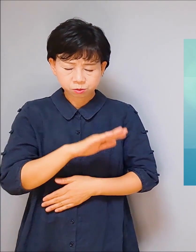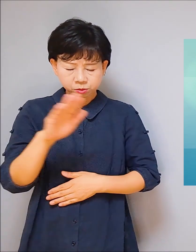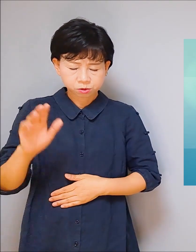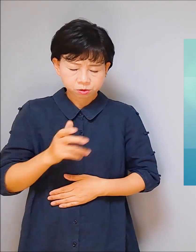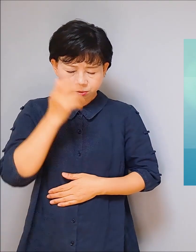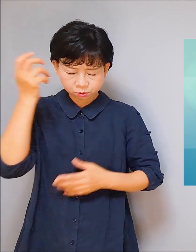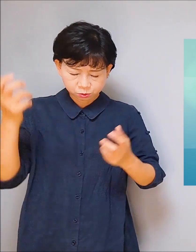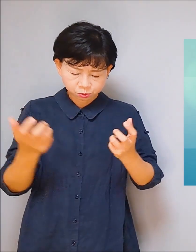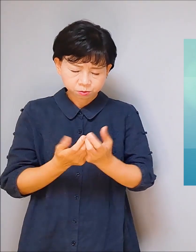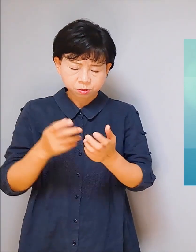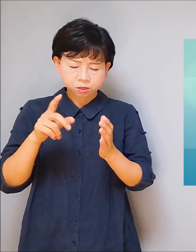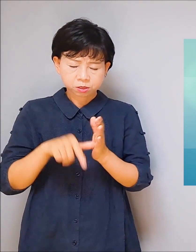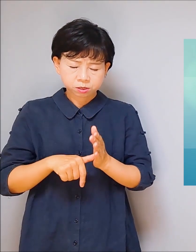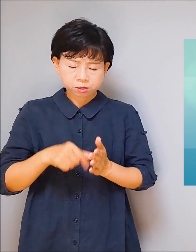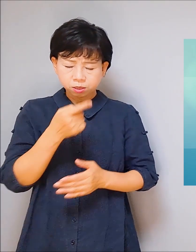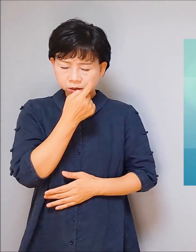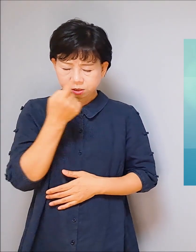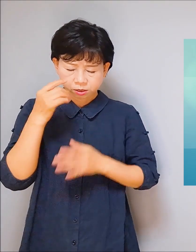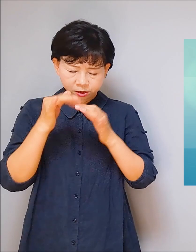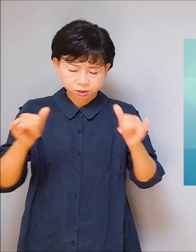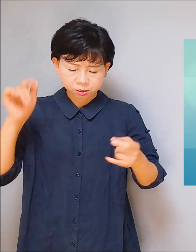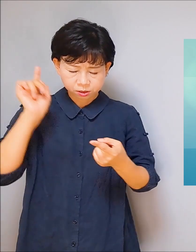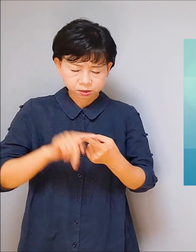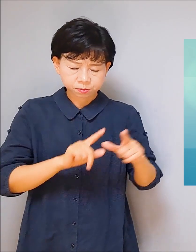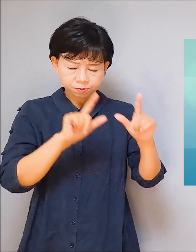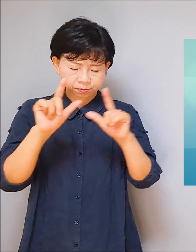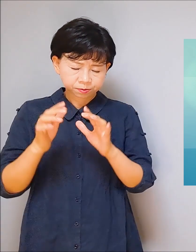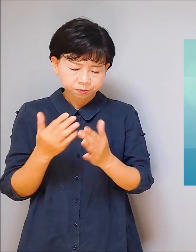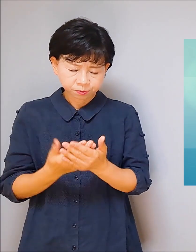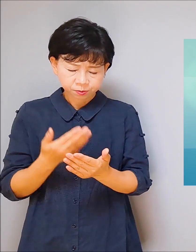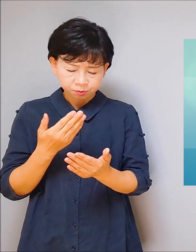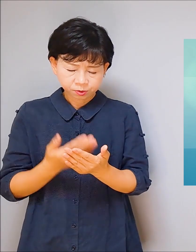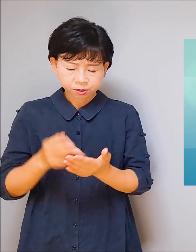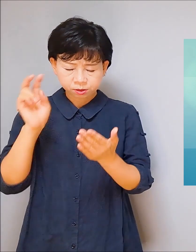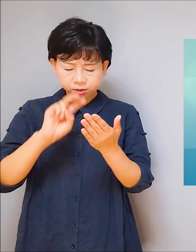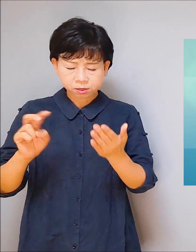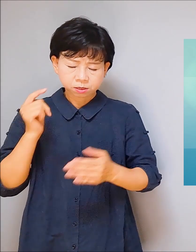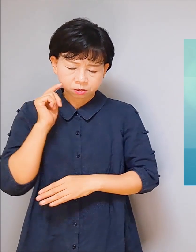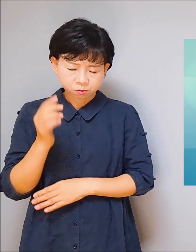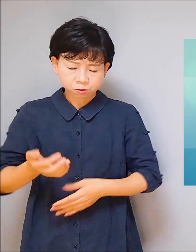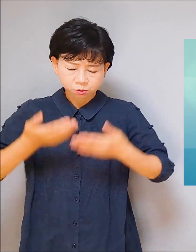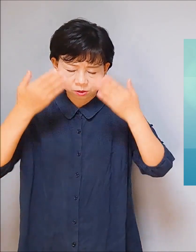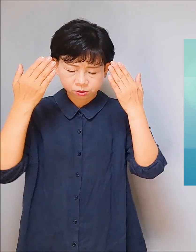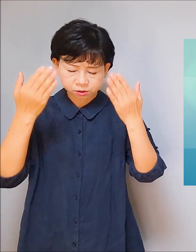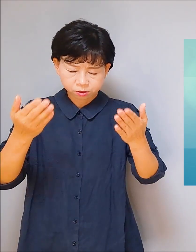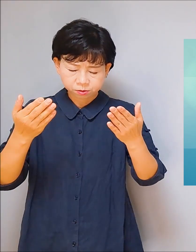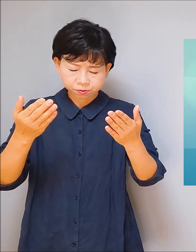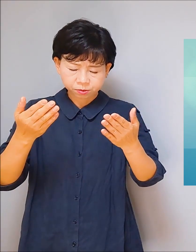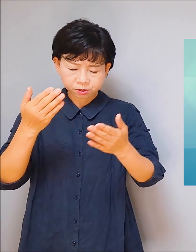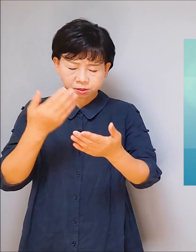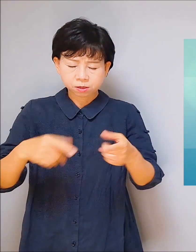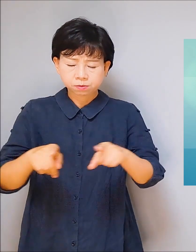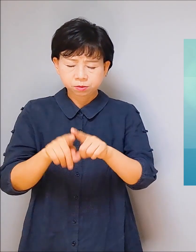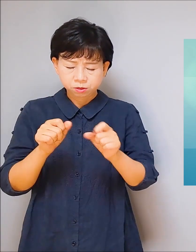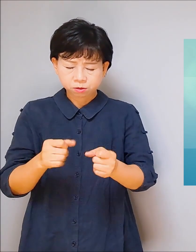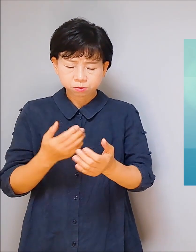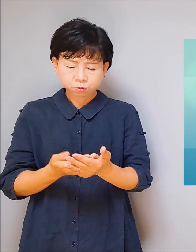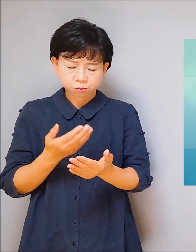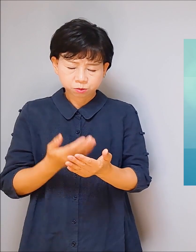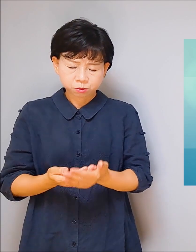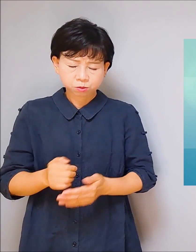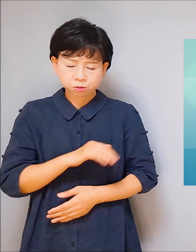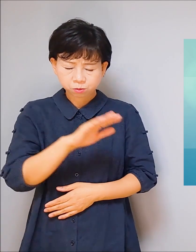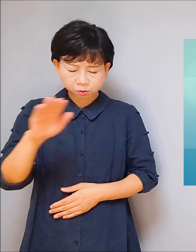충만한 시간 되어 증인으로 살아가게 하옵소서. 아멘. 찬양으로 영광 돌리는 찬양대 위에 함께 해주셔서